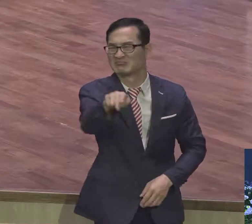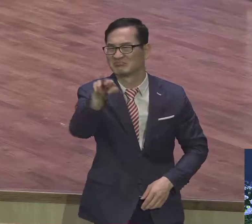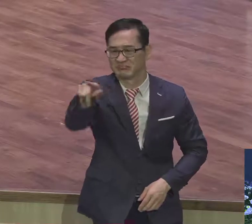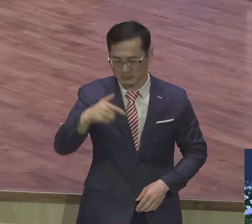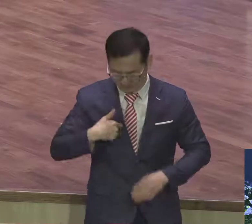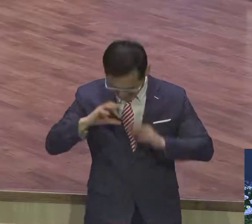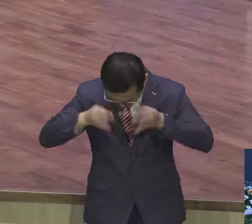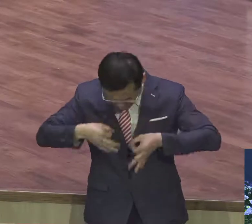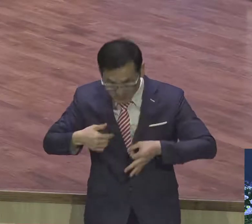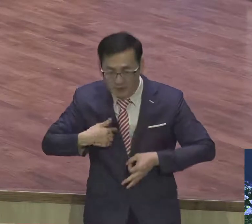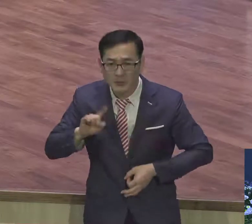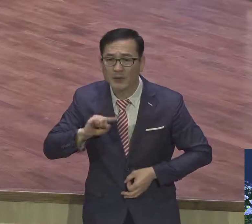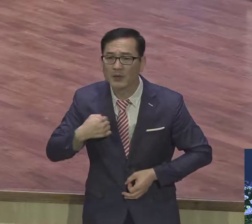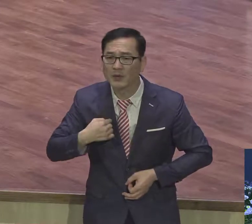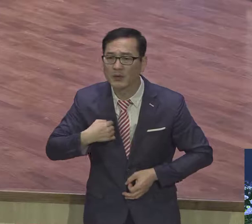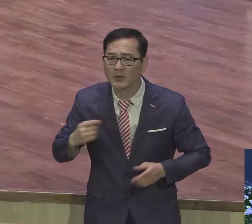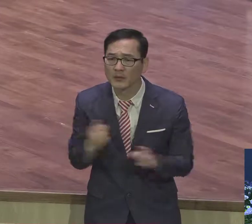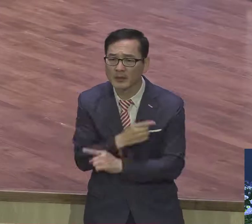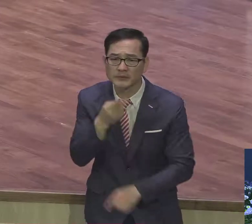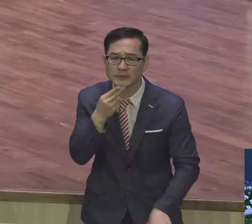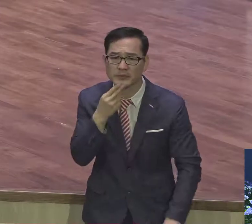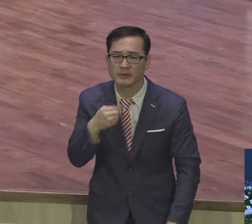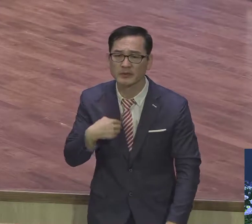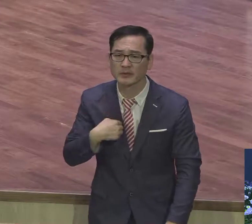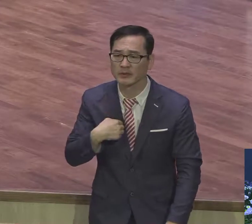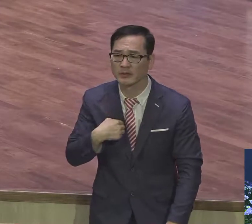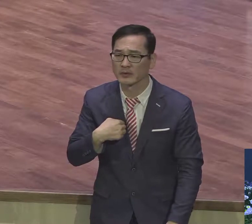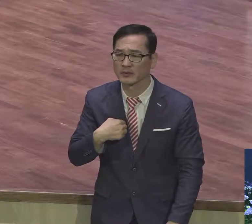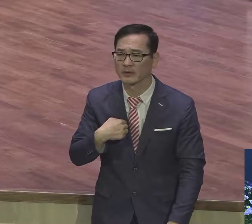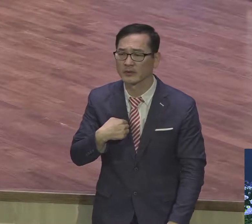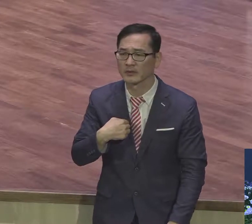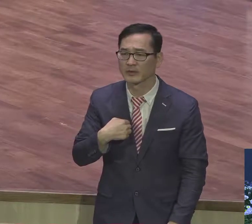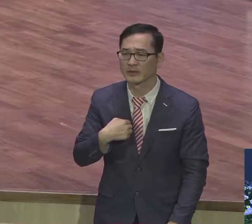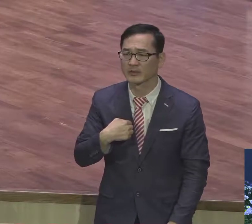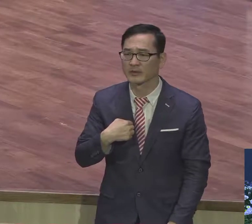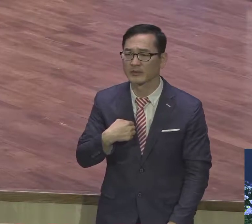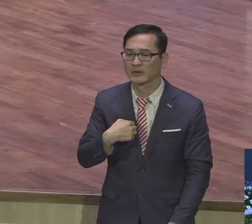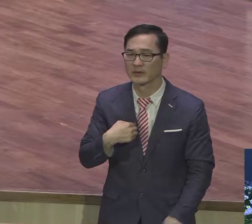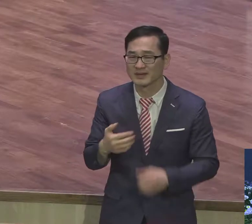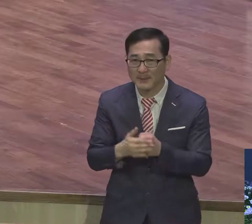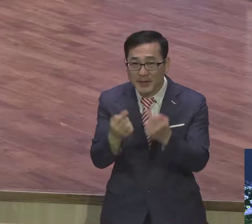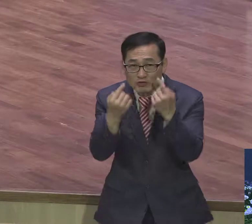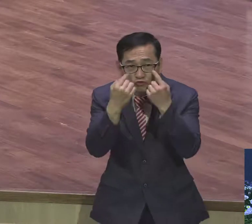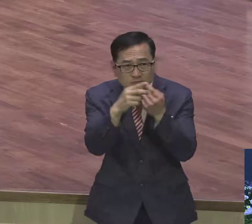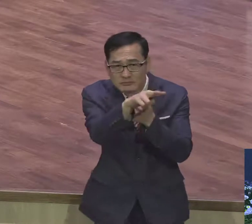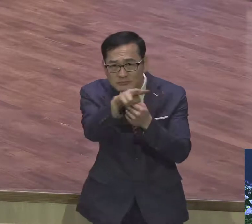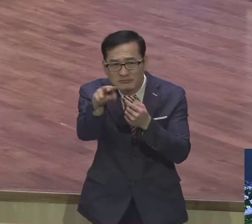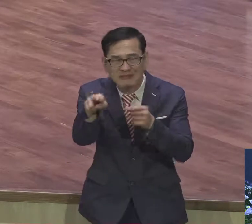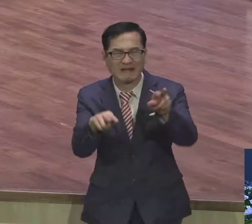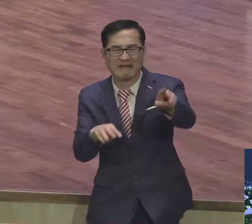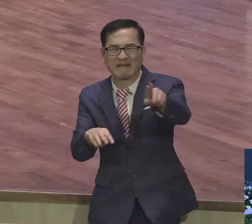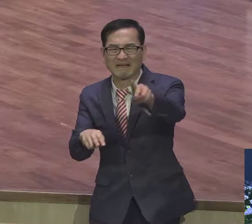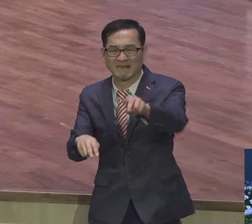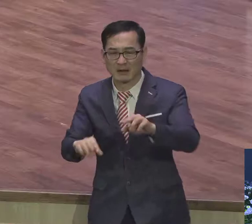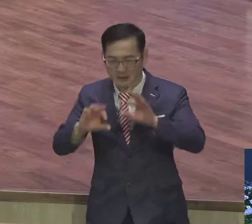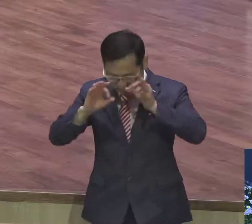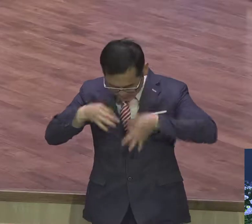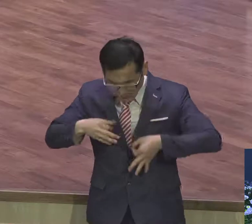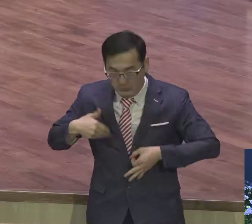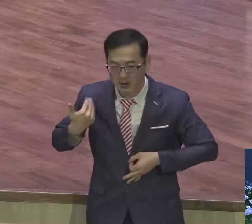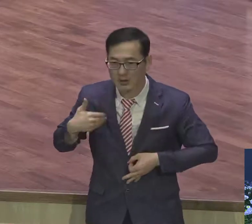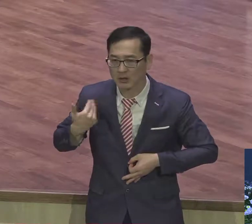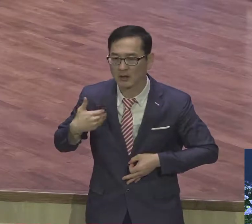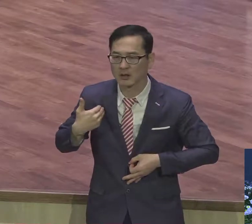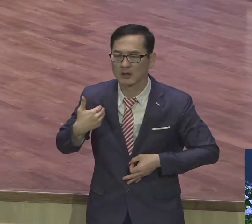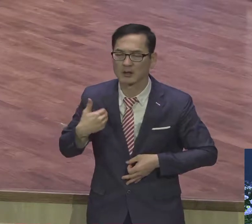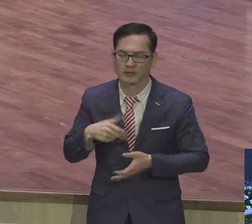왔다고 매우 비판합니다. 그건 자기 예트를 못 깠어 그래요. 못 뒤집어. 자기를 발견 못하니까 그래서 하는 거예요.